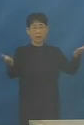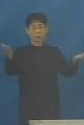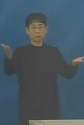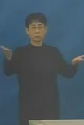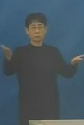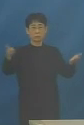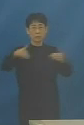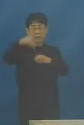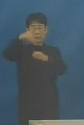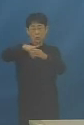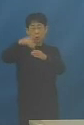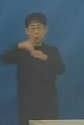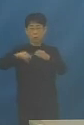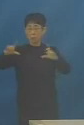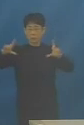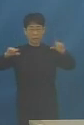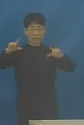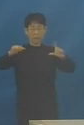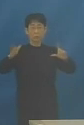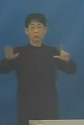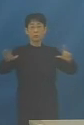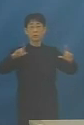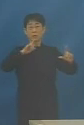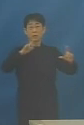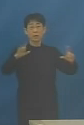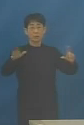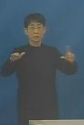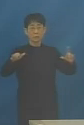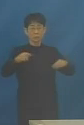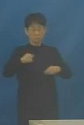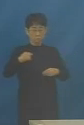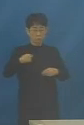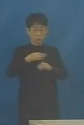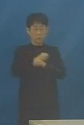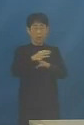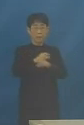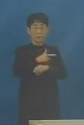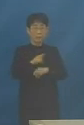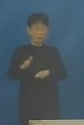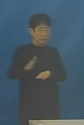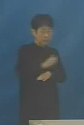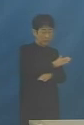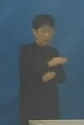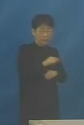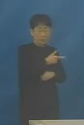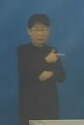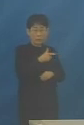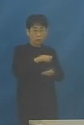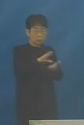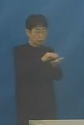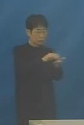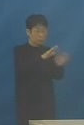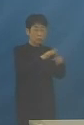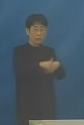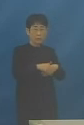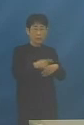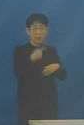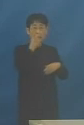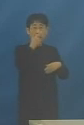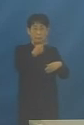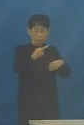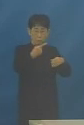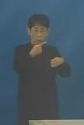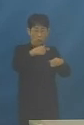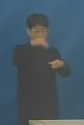があの私もこれずっとあの岡山とかで取材をしてたんですけれどもあの1票の格差是正というのは必要だと思うんですが